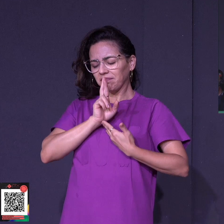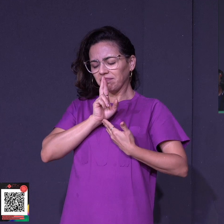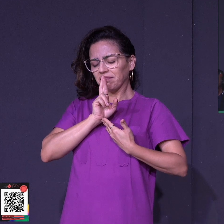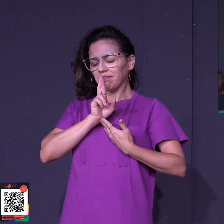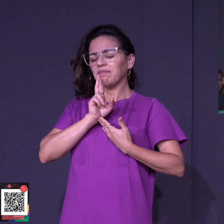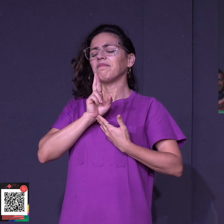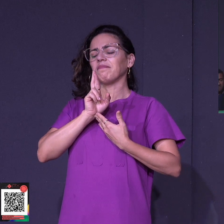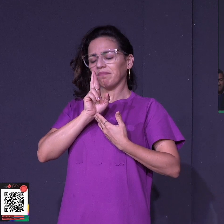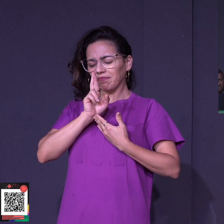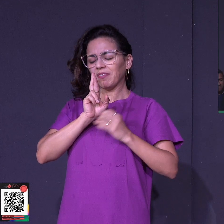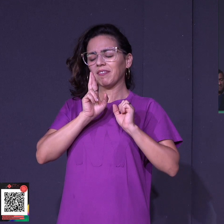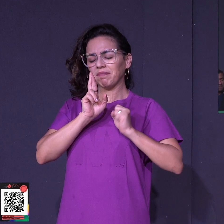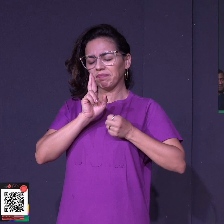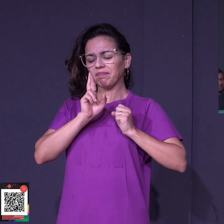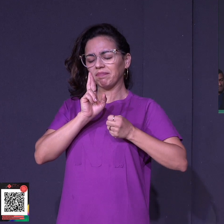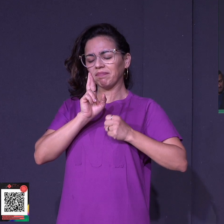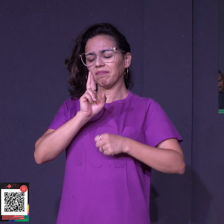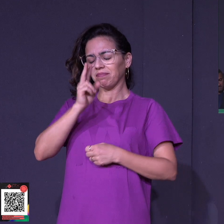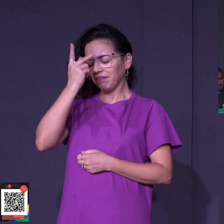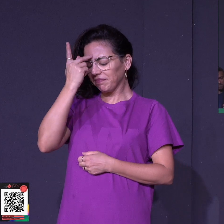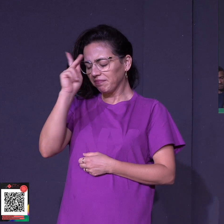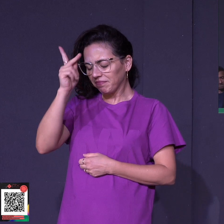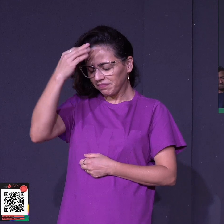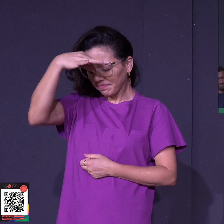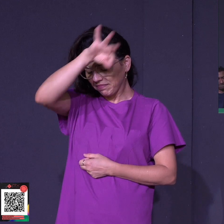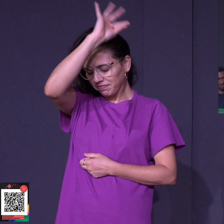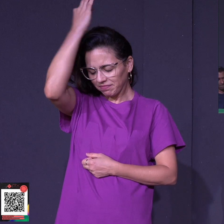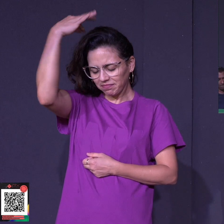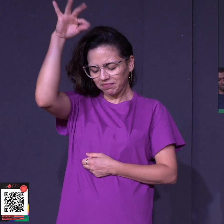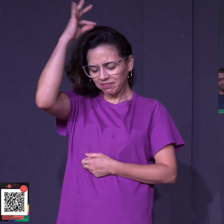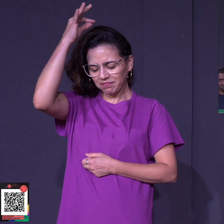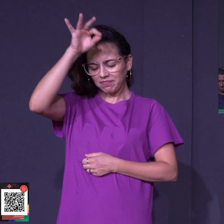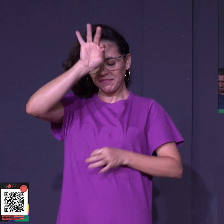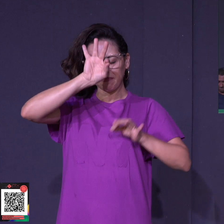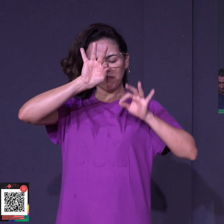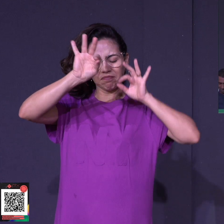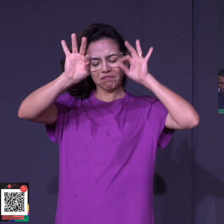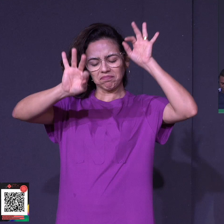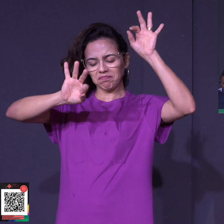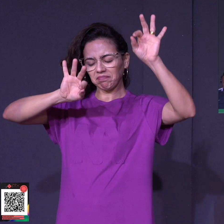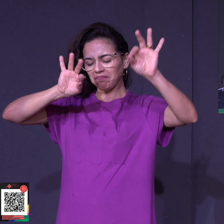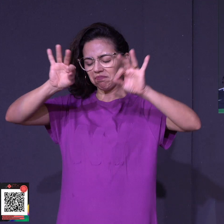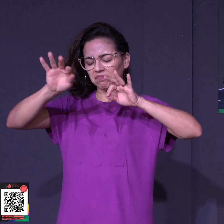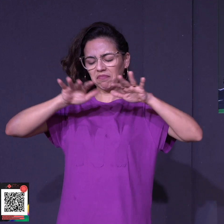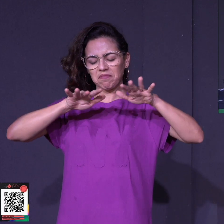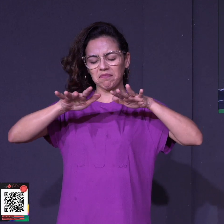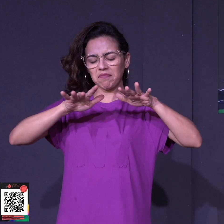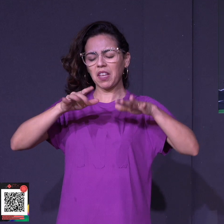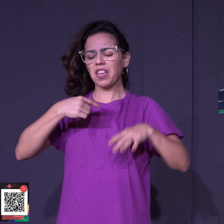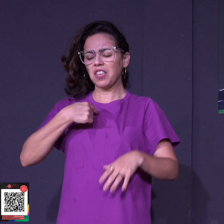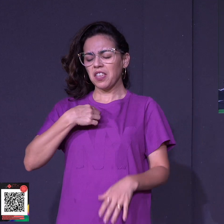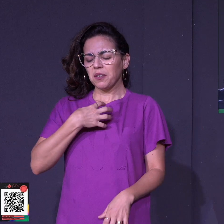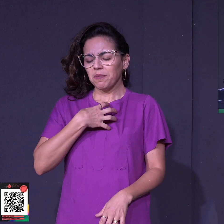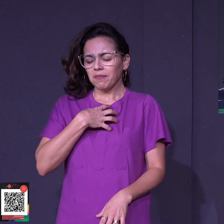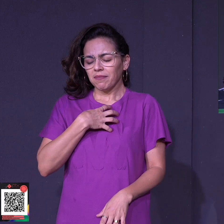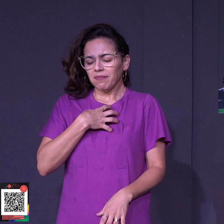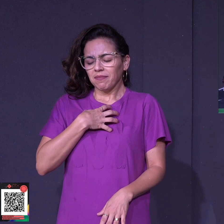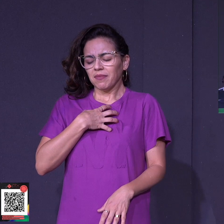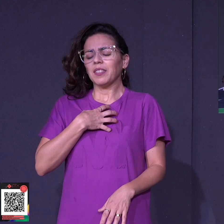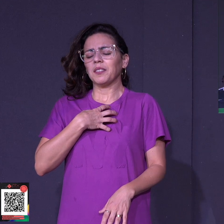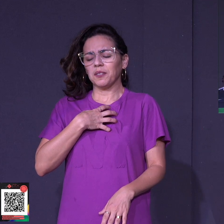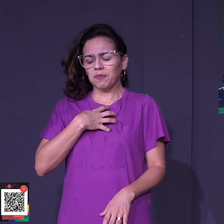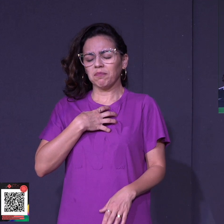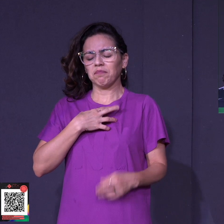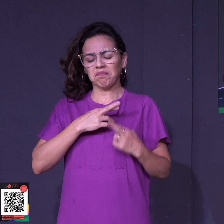com liberdade nesse lugar. Que responsabilidade ministrar a tua palavra. Por isso declaramos que se o teu